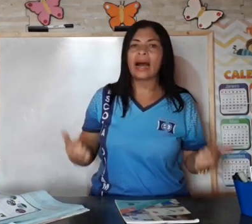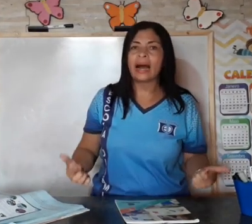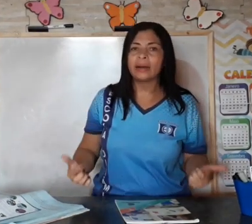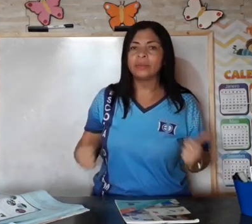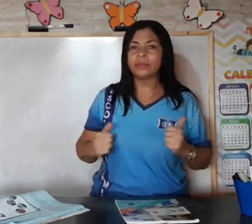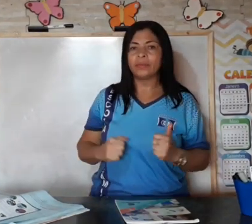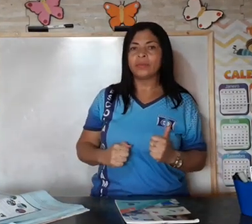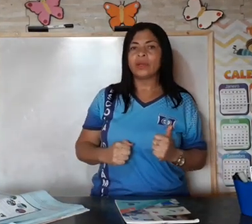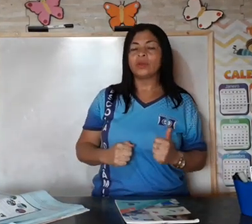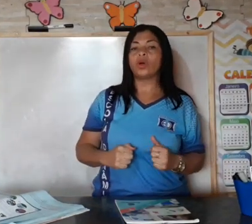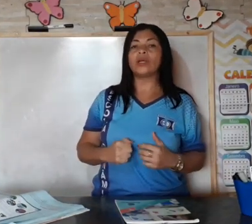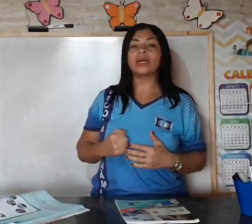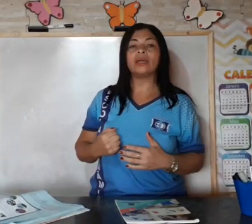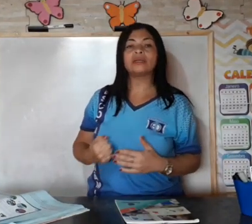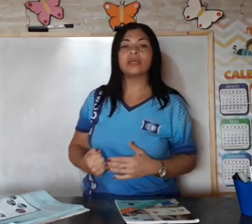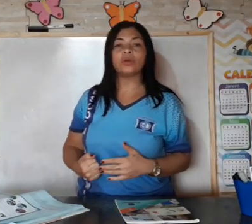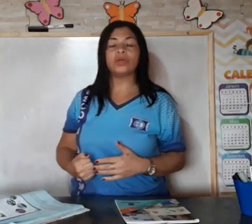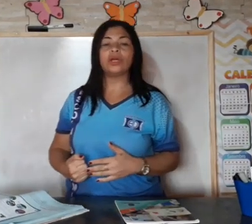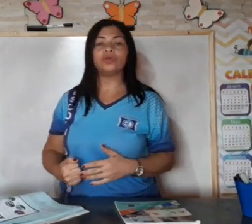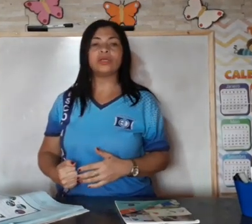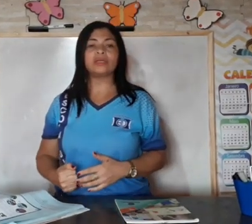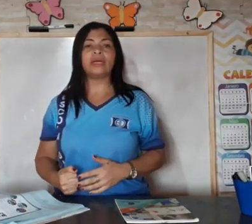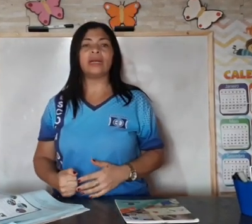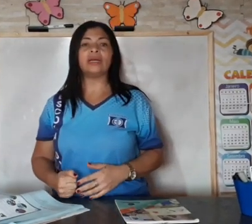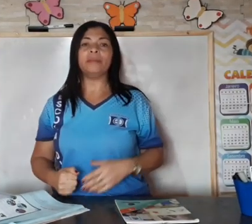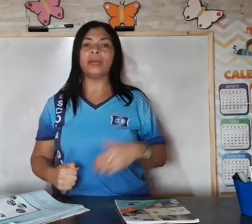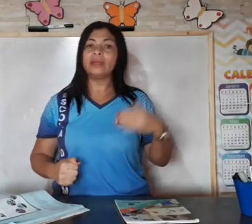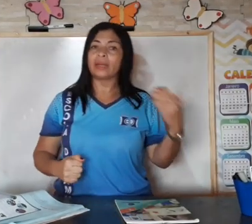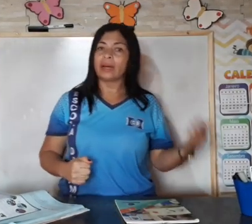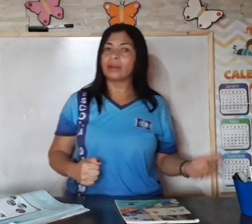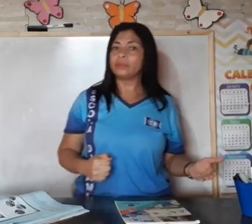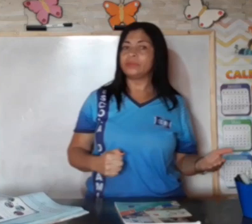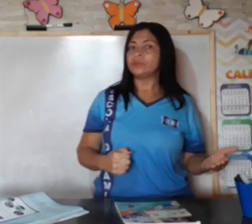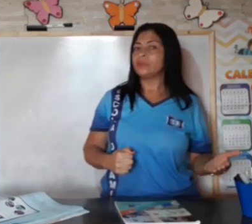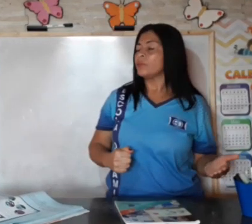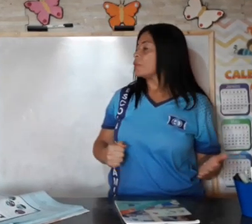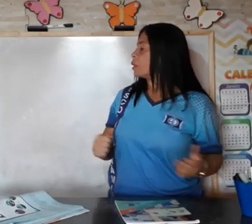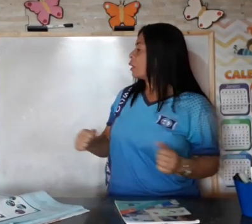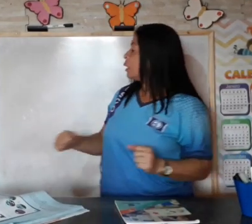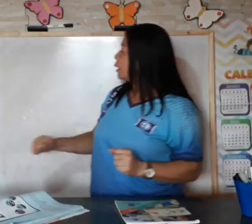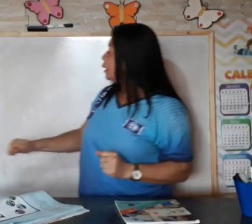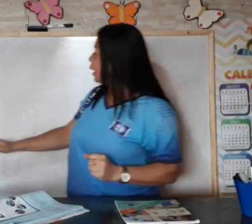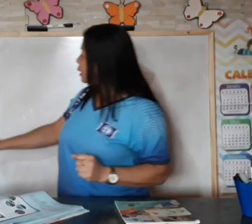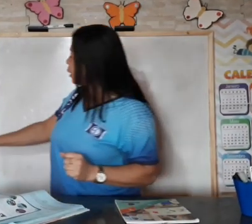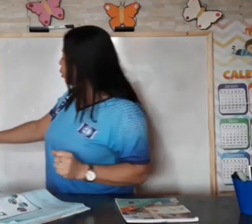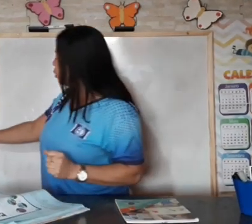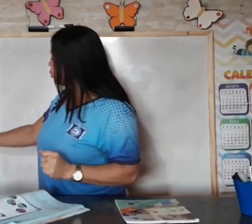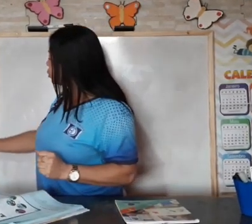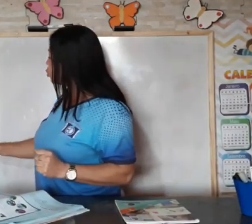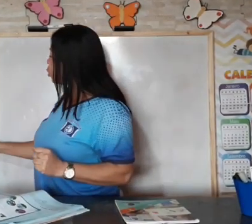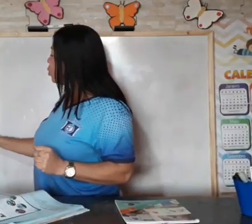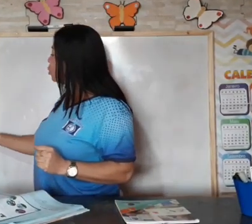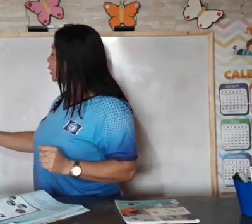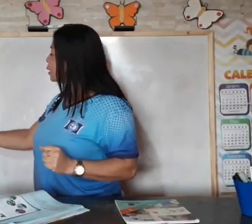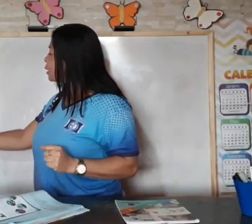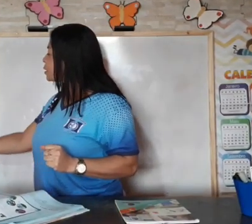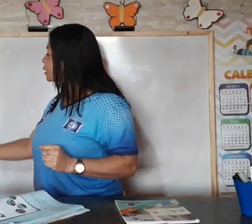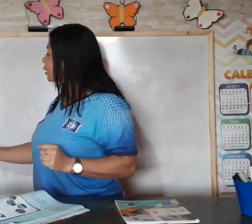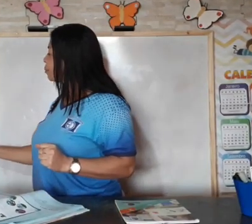Toda criança tem o direito de se alimentar. E aqui, ó, toda criança também